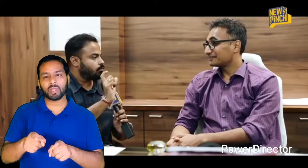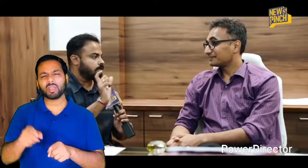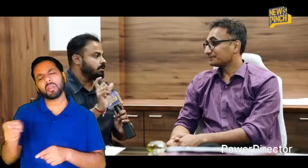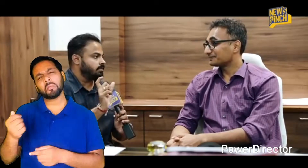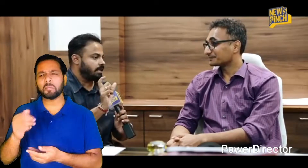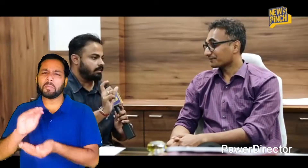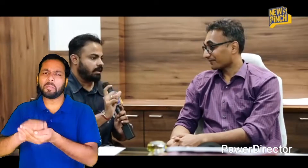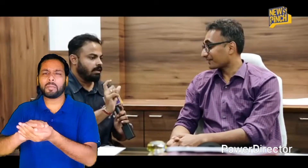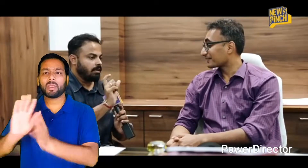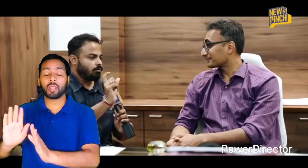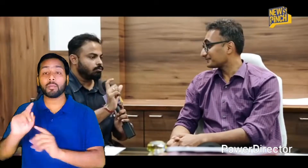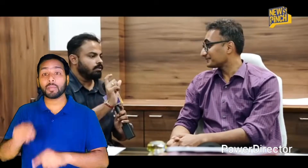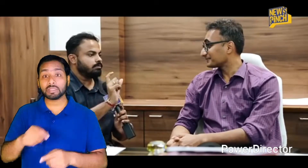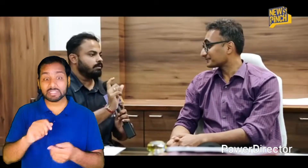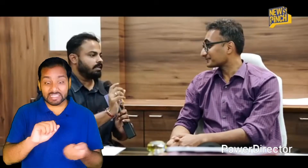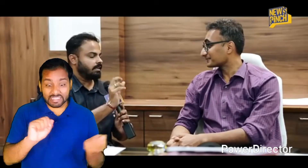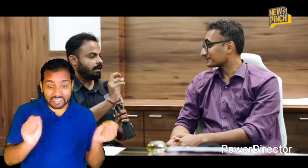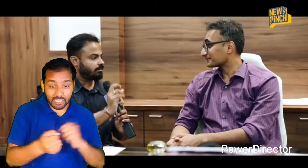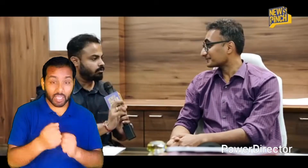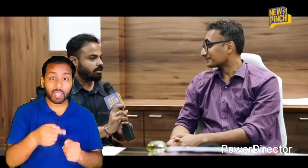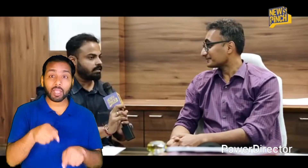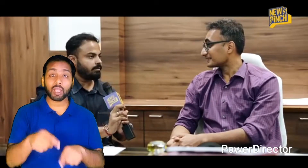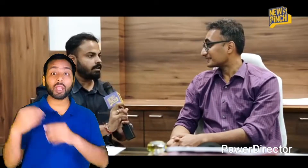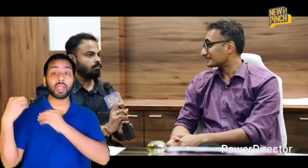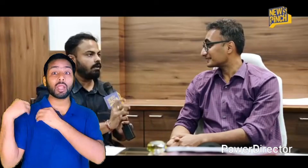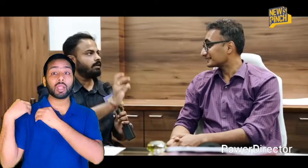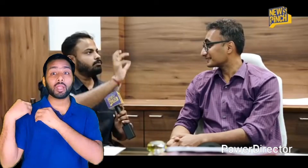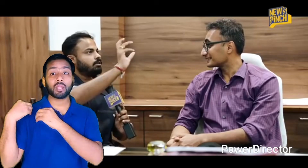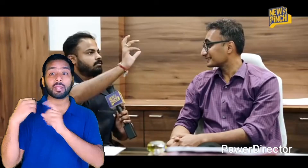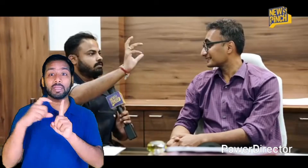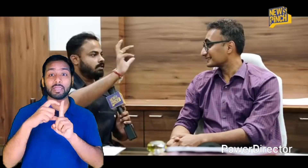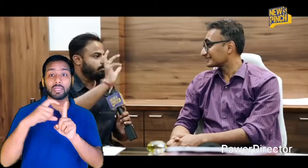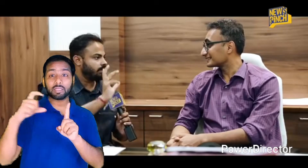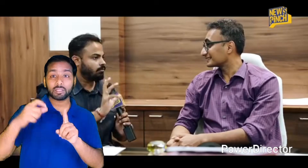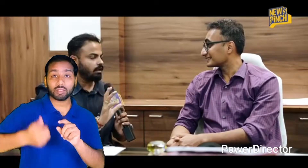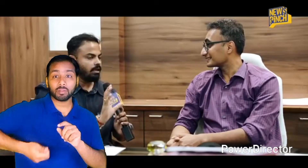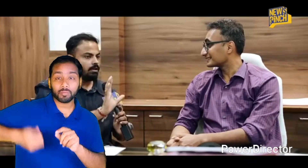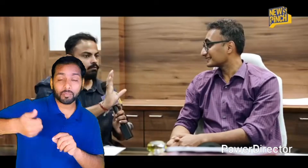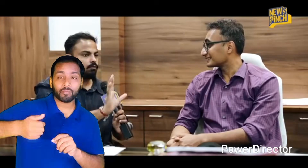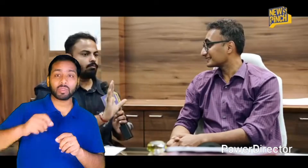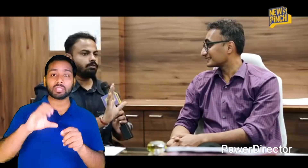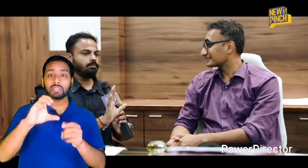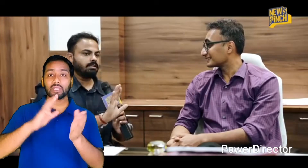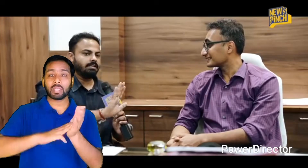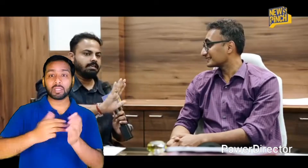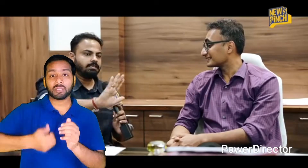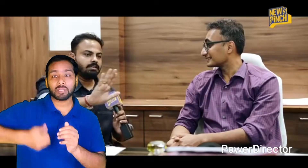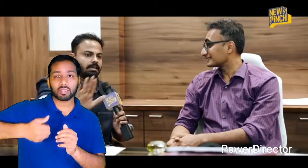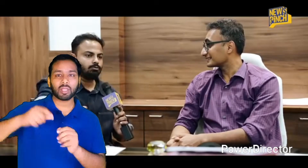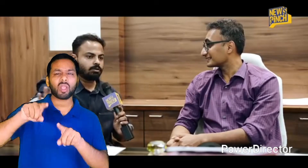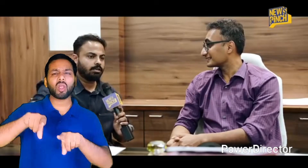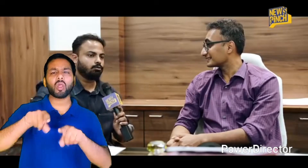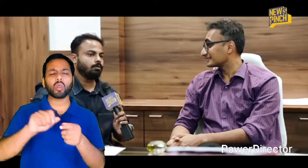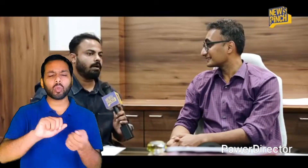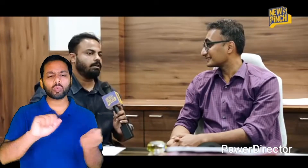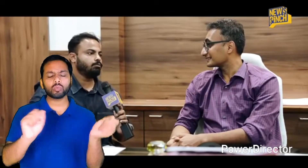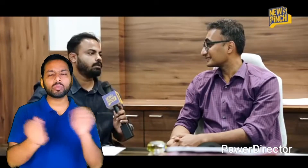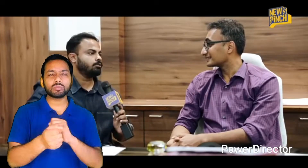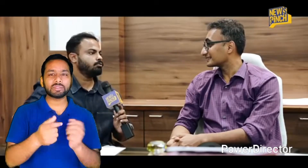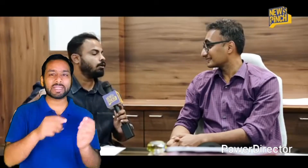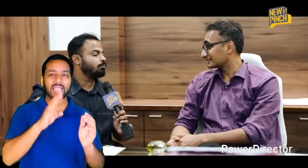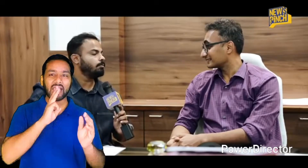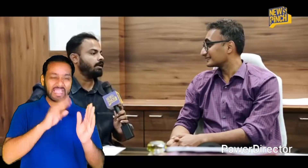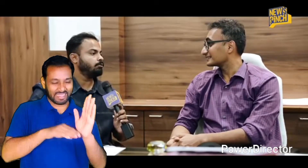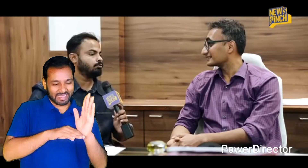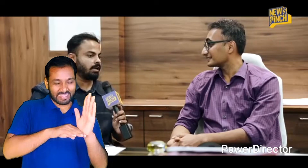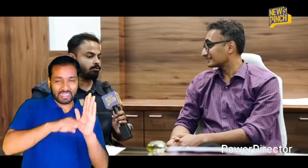ना पब्लिक को समझ में नहीं आता है। उसको ये समझ में आता है कि हमारा जो कलेक्टर बैठा हुआ है, हमारी जो सीएम बैठा हुआ है, वो हमको ये बता दे कि ये जो खेतों में पानी घुस